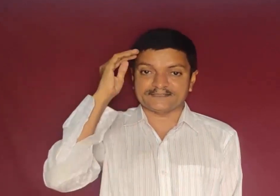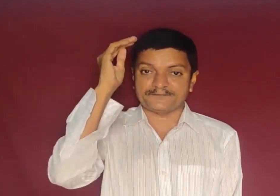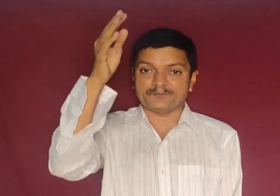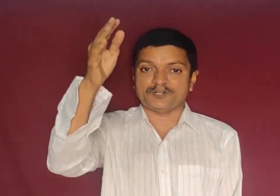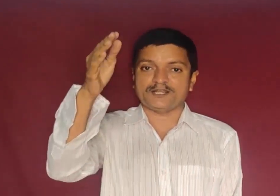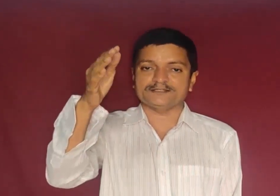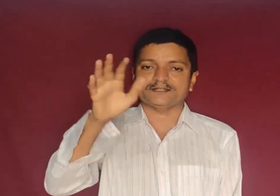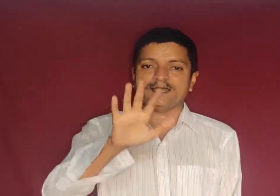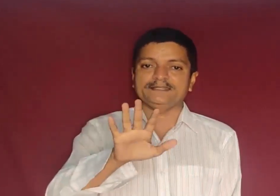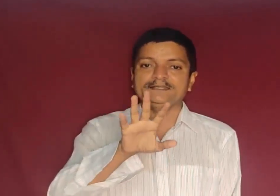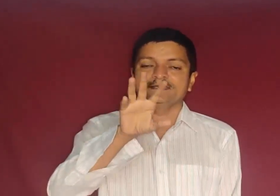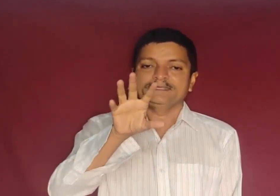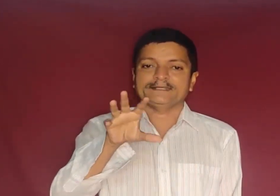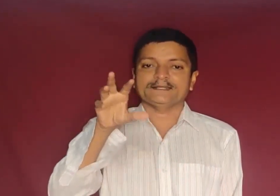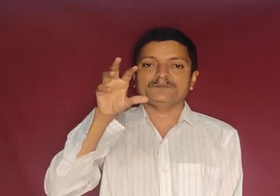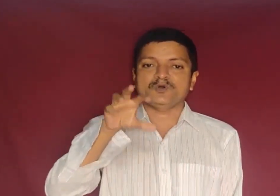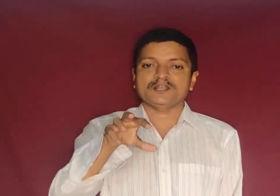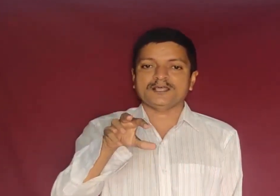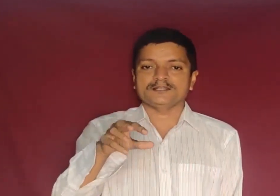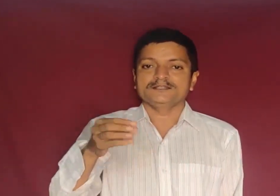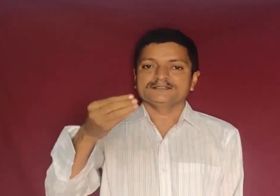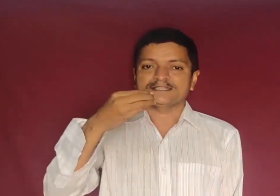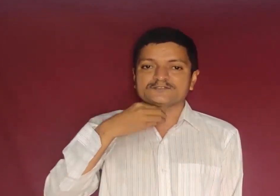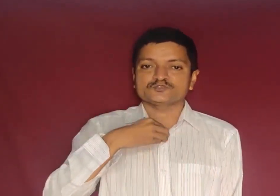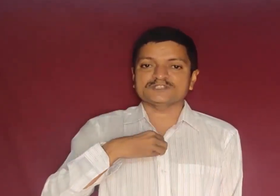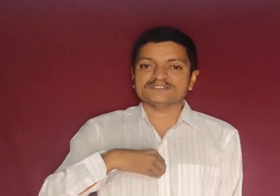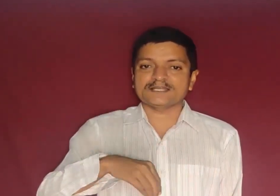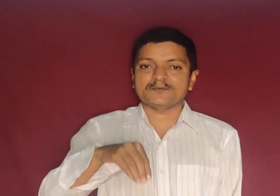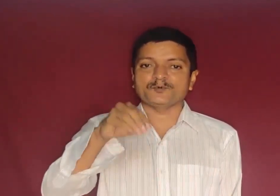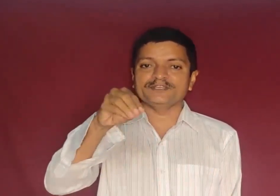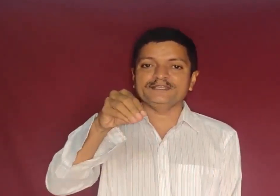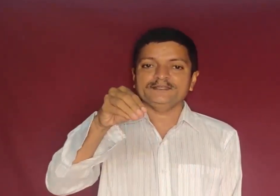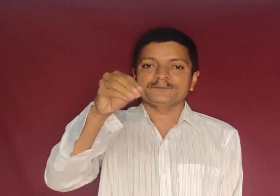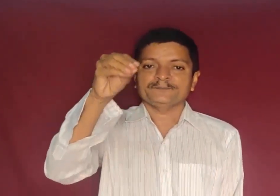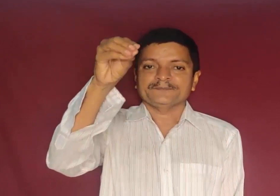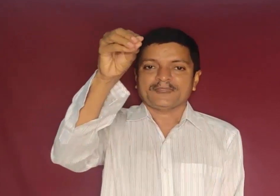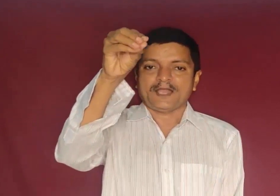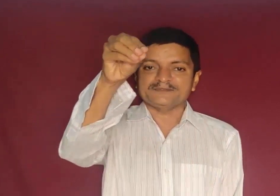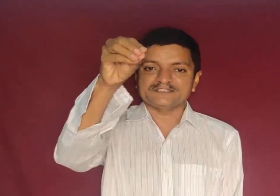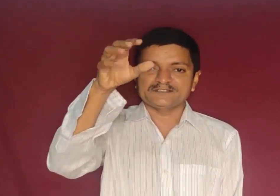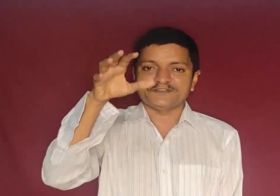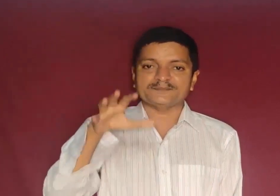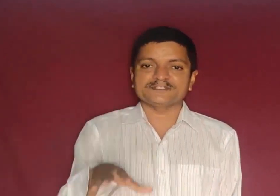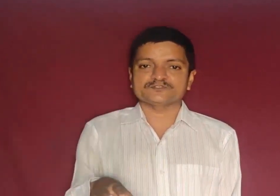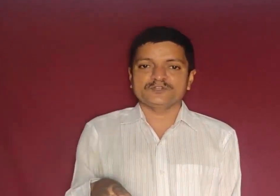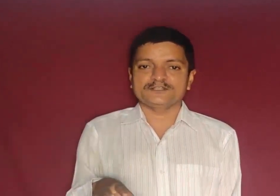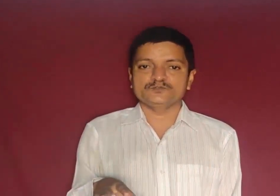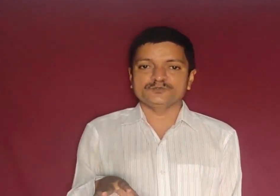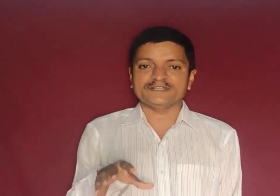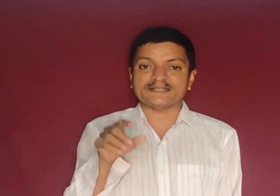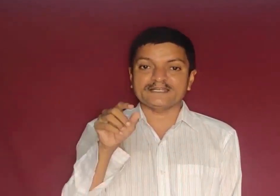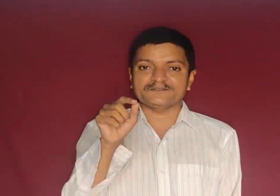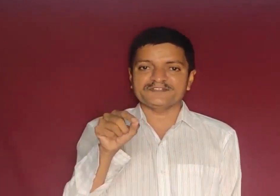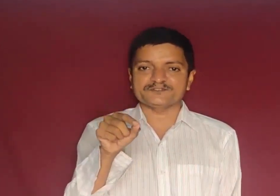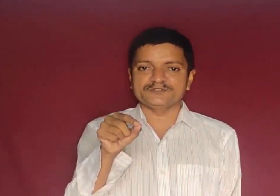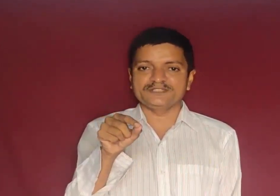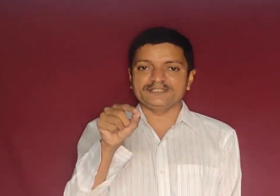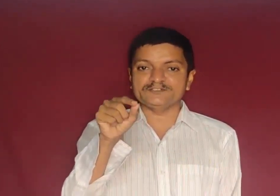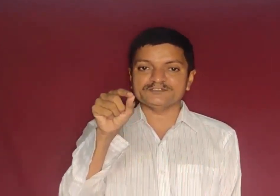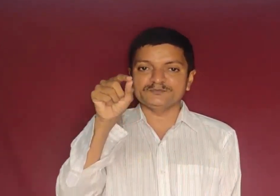ఆఫ్ మోనాల్ అంటారు, కానీ ఇక్కడ మోనాల్ తన సొంతగా పోయి అభిజిత్ ని స్వాప్ చేసుకోలేదు. ఇక్కడే ట్విస్ట్ ఉంది. ఈ ట్విస్ట్ ని